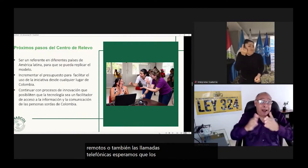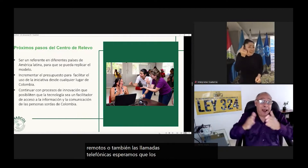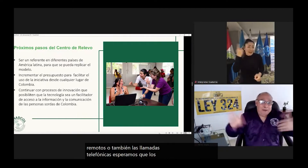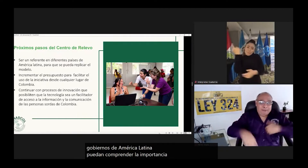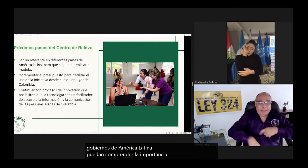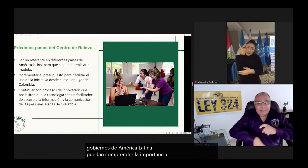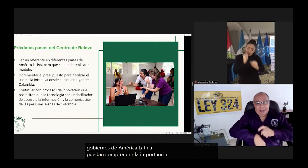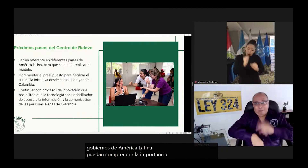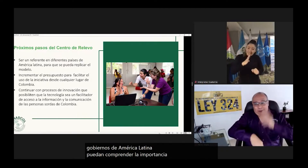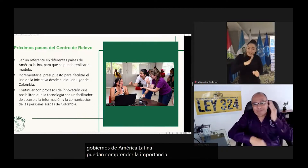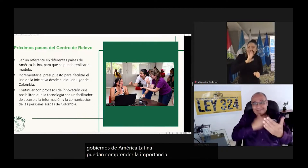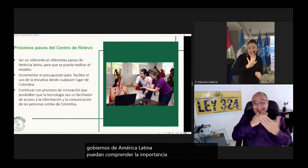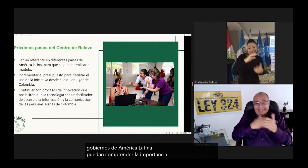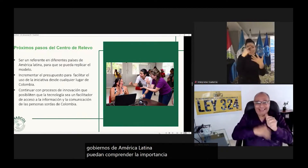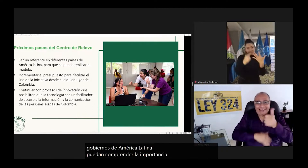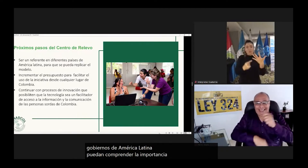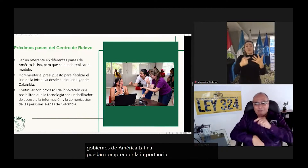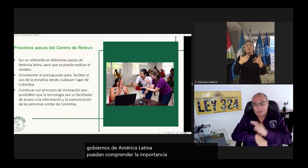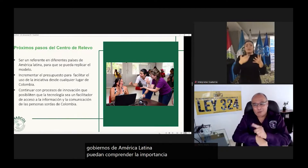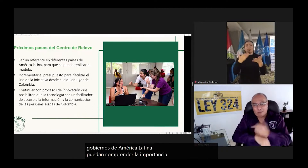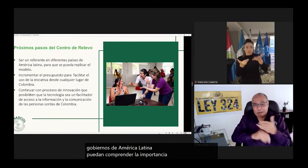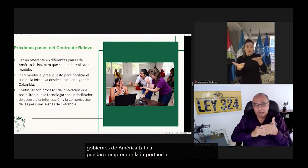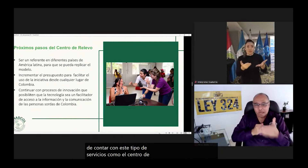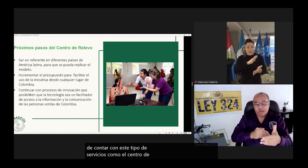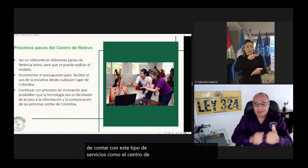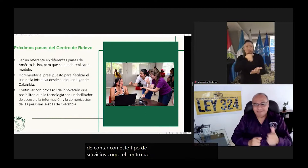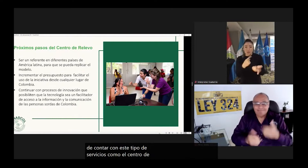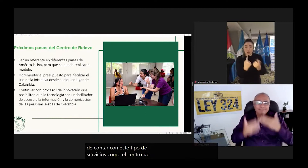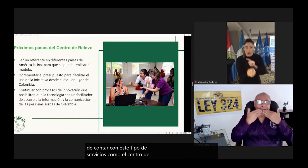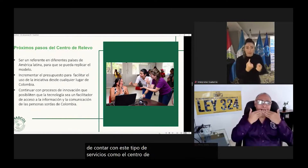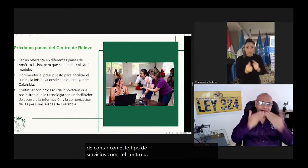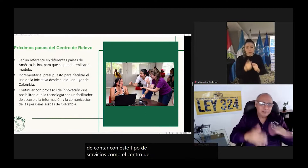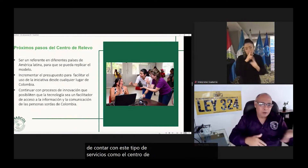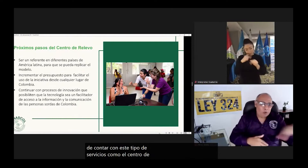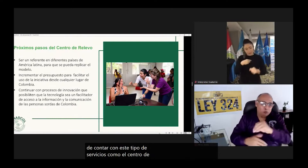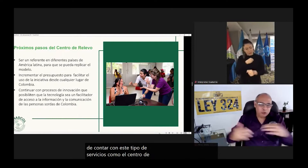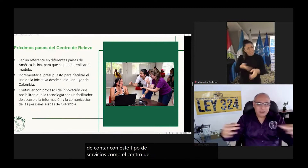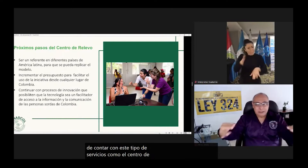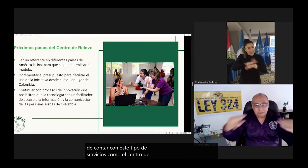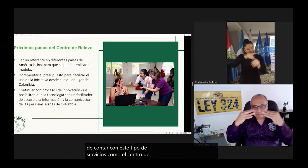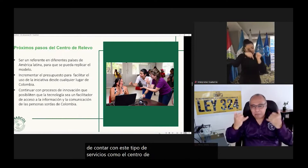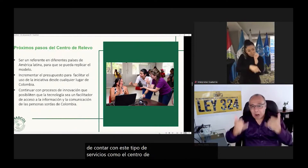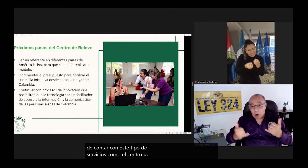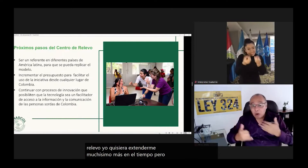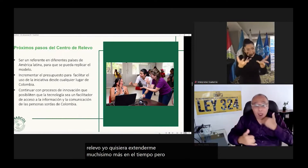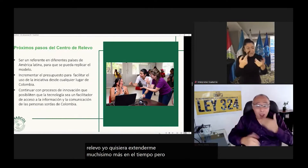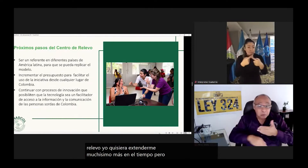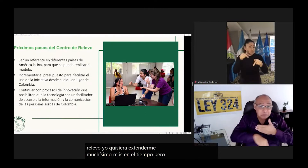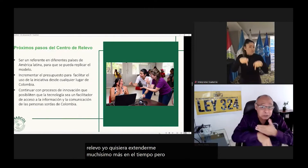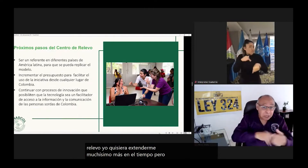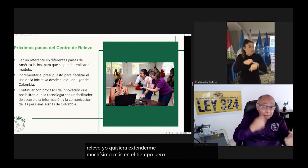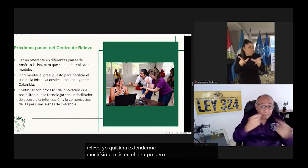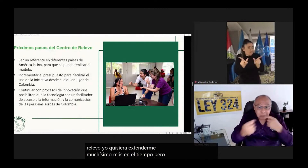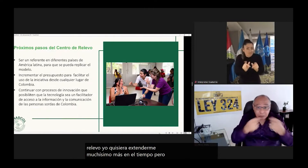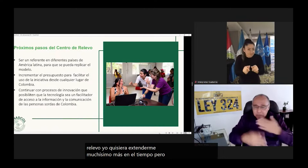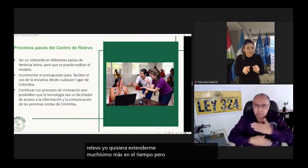contar con este tipo de servicios como el Centro de Relevo. Yo quisiera extenderme muchísimo más en el tiempo, pero pues han sido muy rigurosos, así